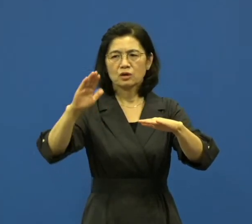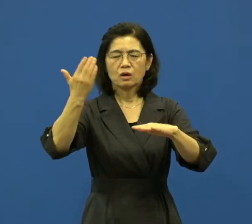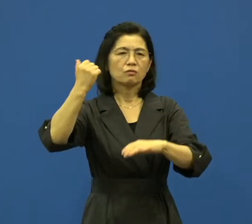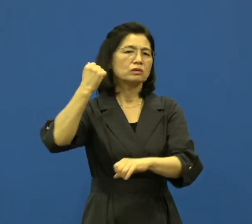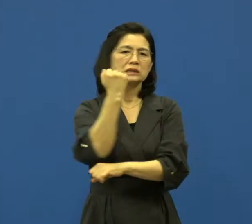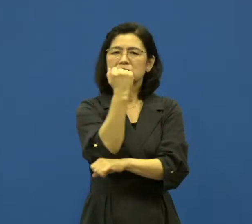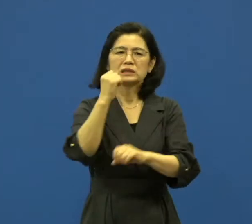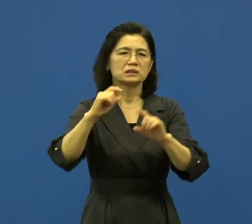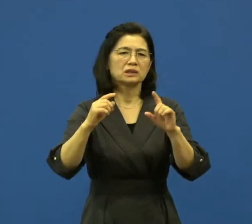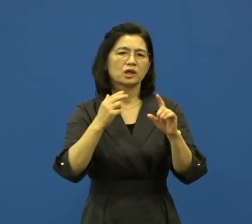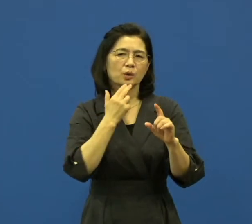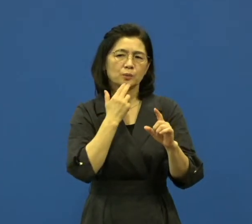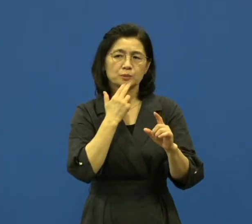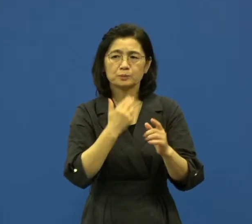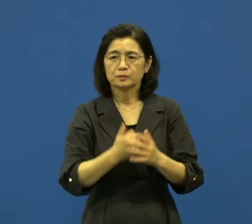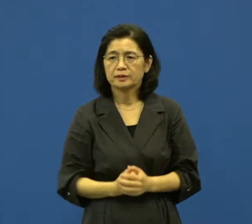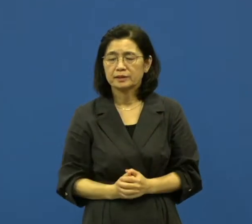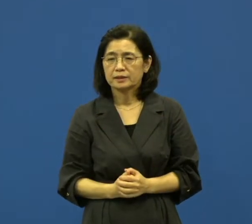되는 것입니다.